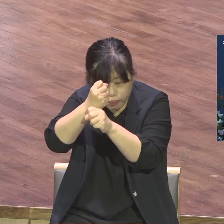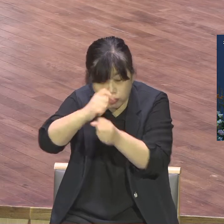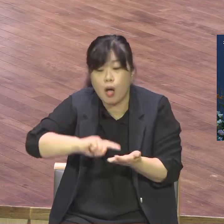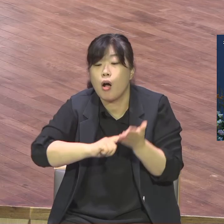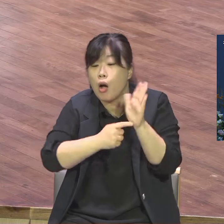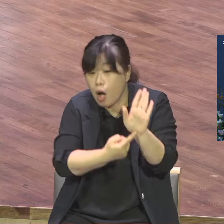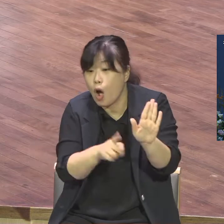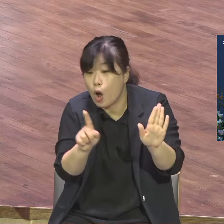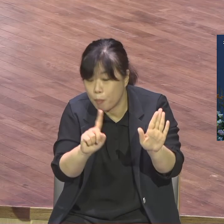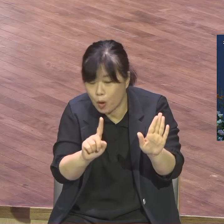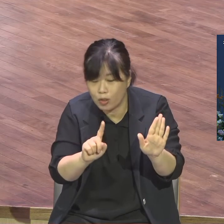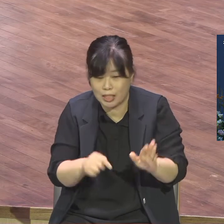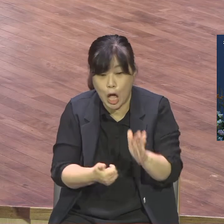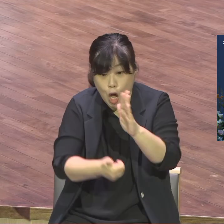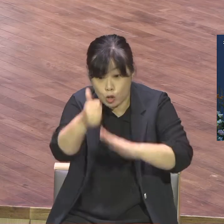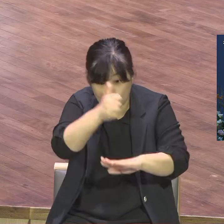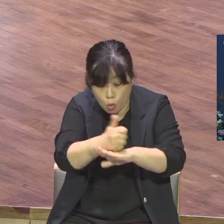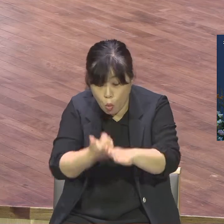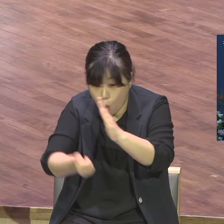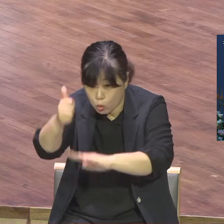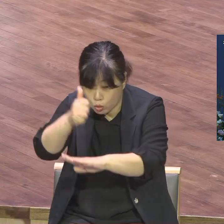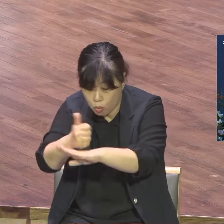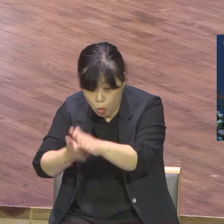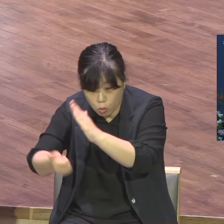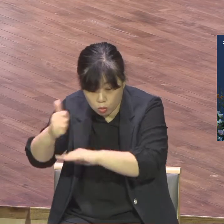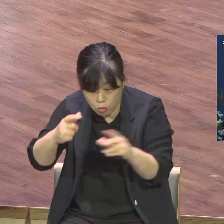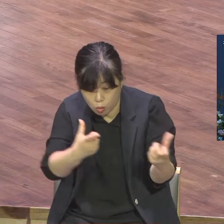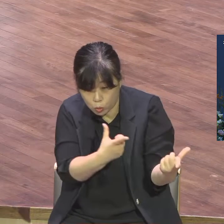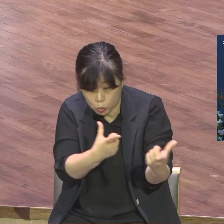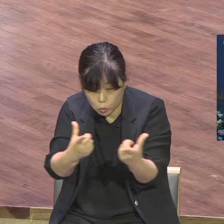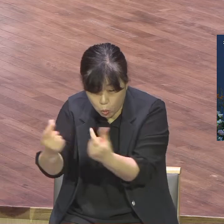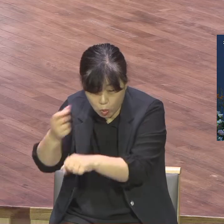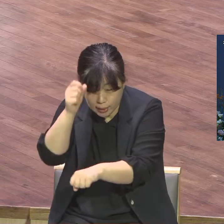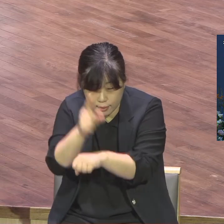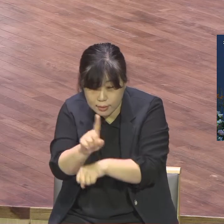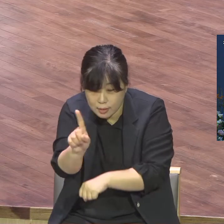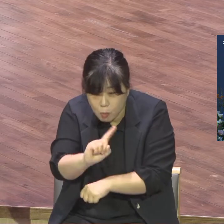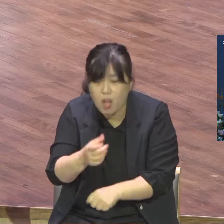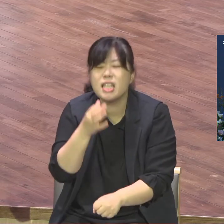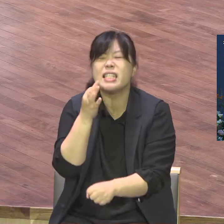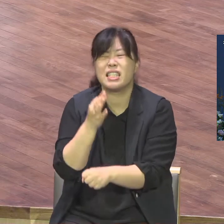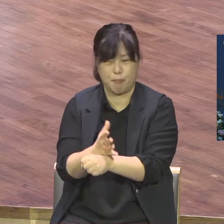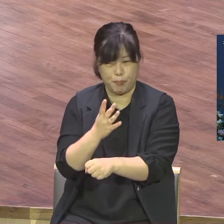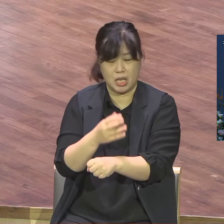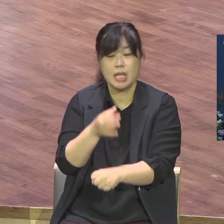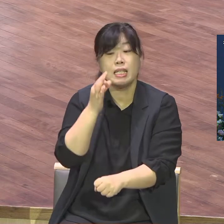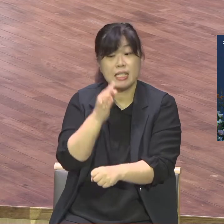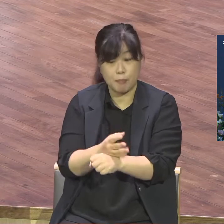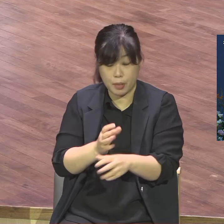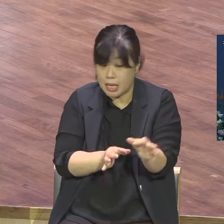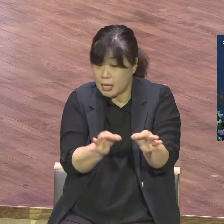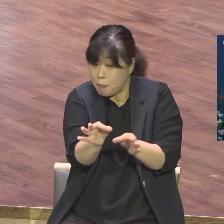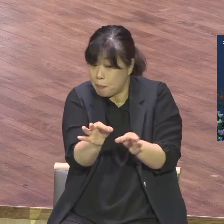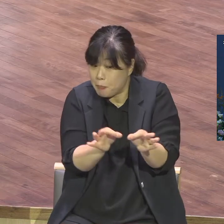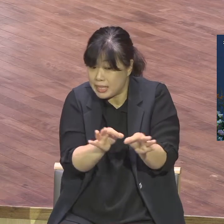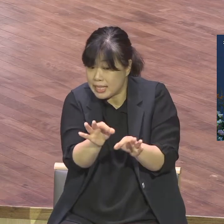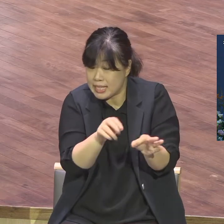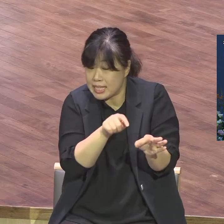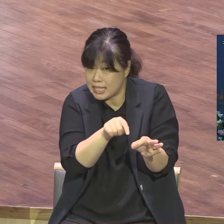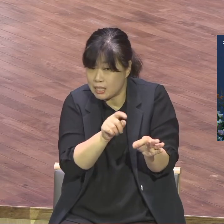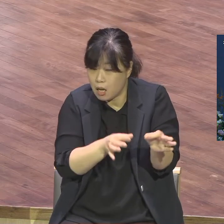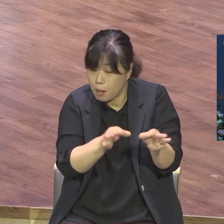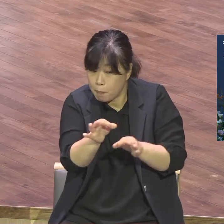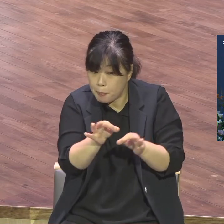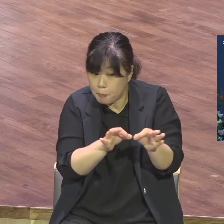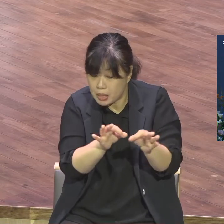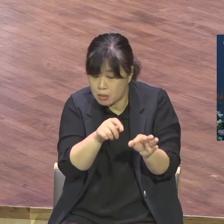심플이라는 단어들이 단순함 이것이 있었다는 것입니다. 심플. 모든 비즈니스를 심플하게 만들어야